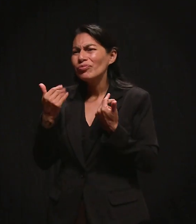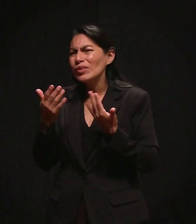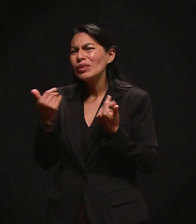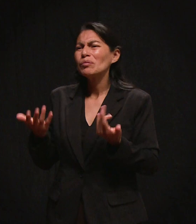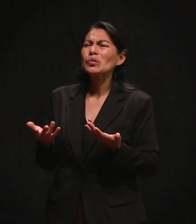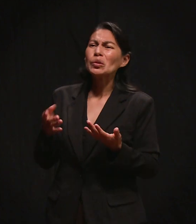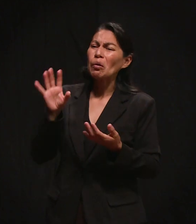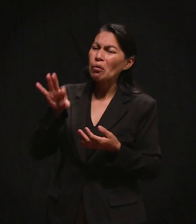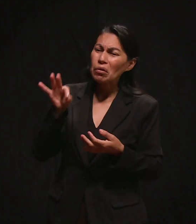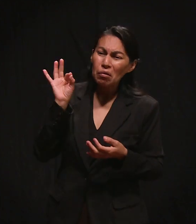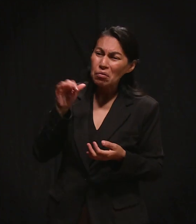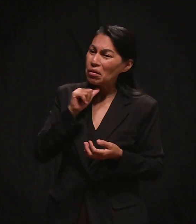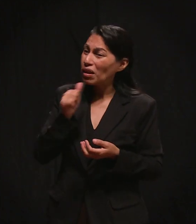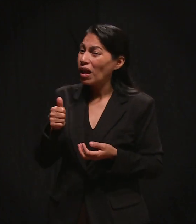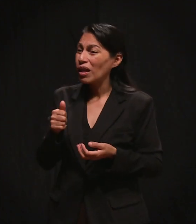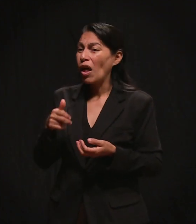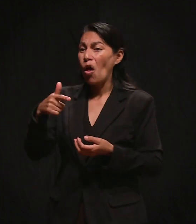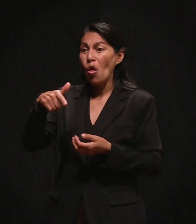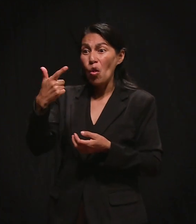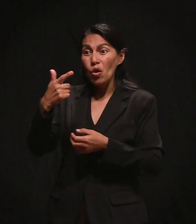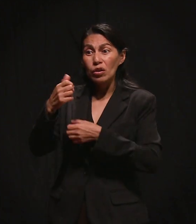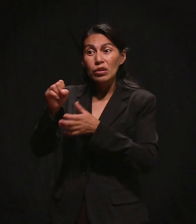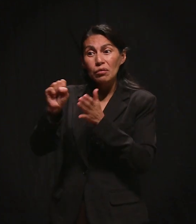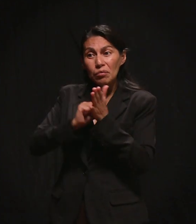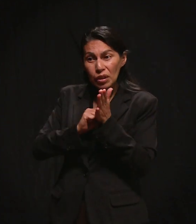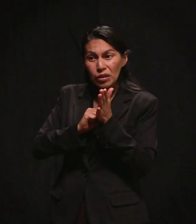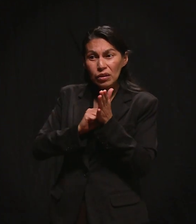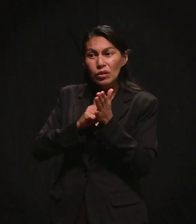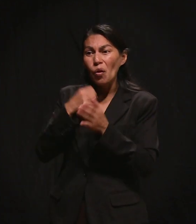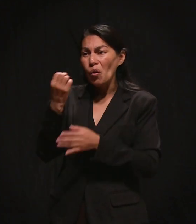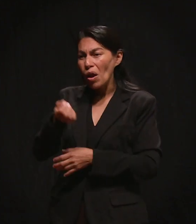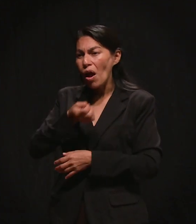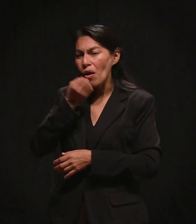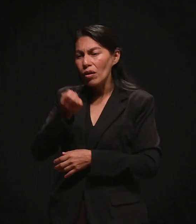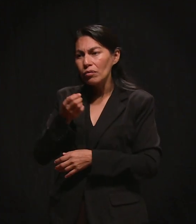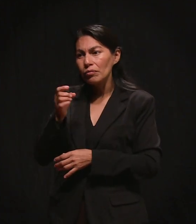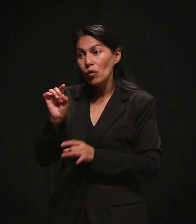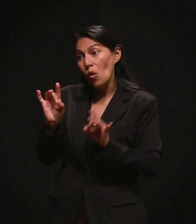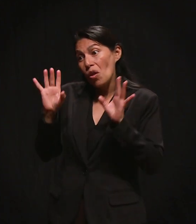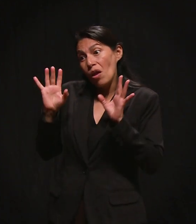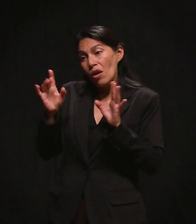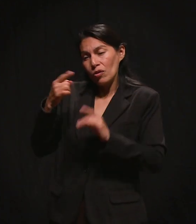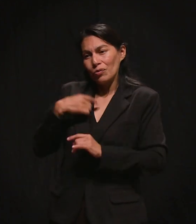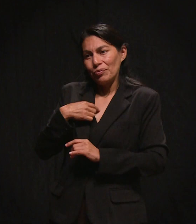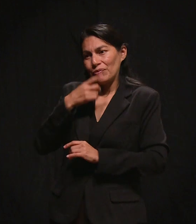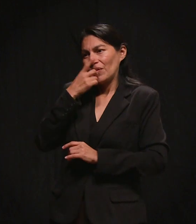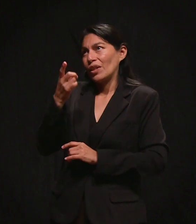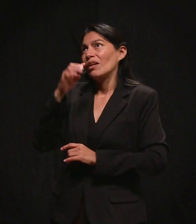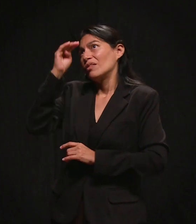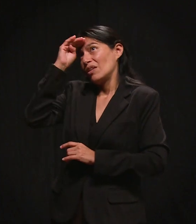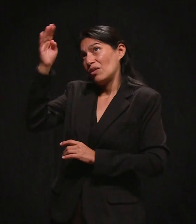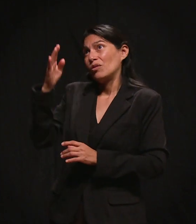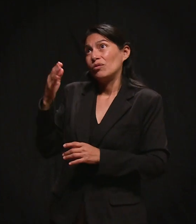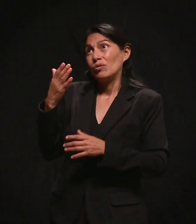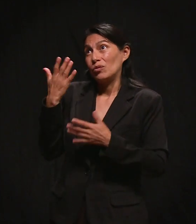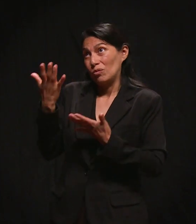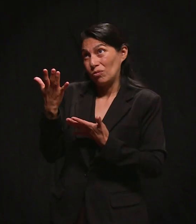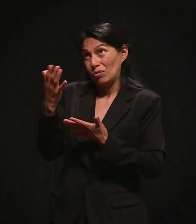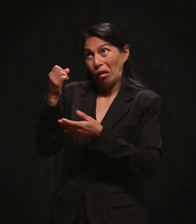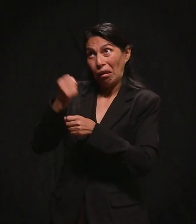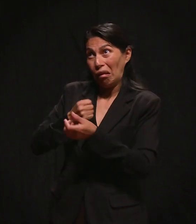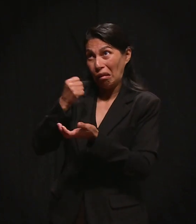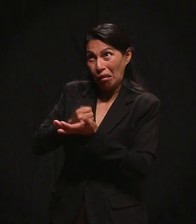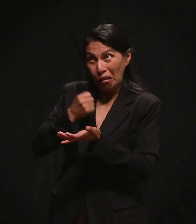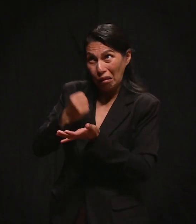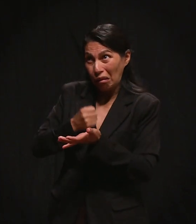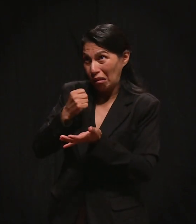por, no sé, meses. Pero un día dije, ok, Señor, está bien. Ya no voy a insistir, solo te voy a recordar, pero ya no te